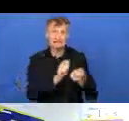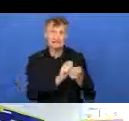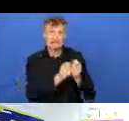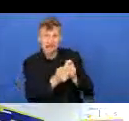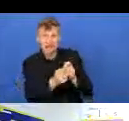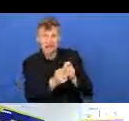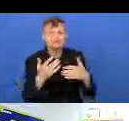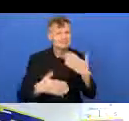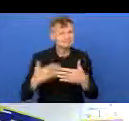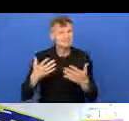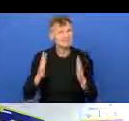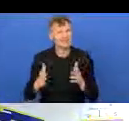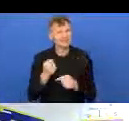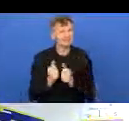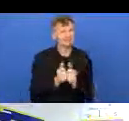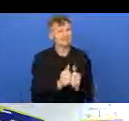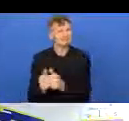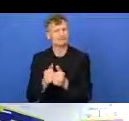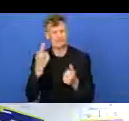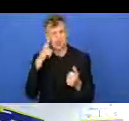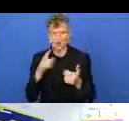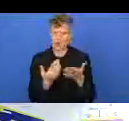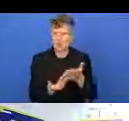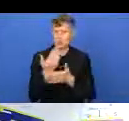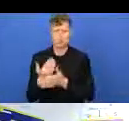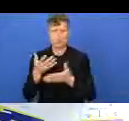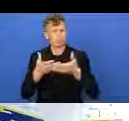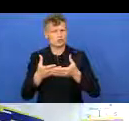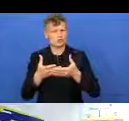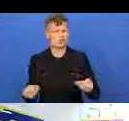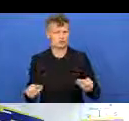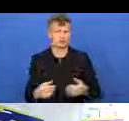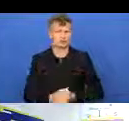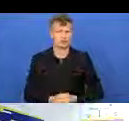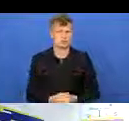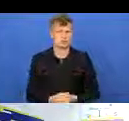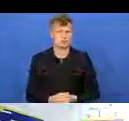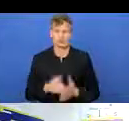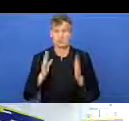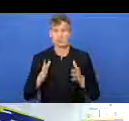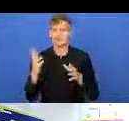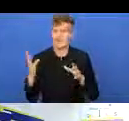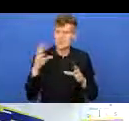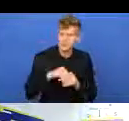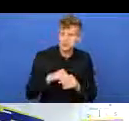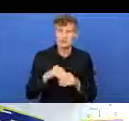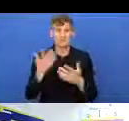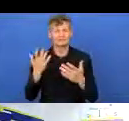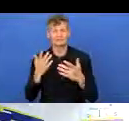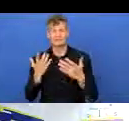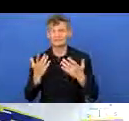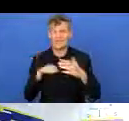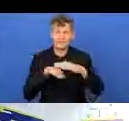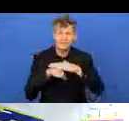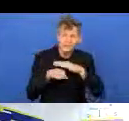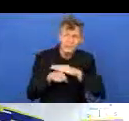enfance doit être inclusif, accessible, de qualité pour tous, et prendre particulièrement en compte